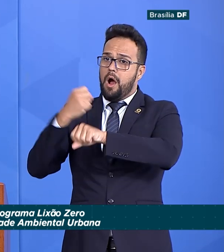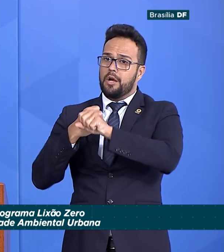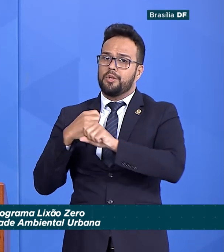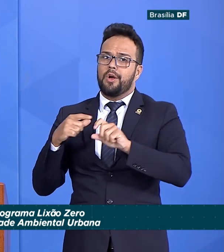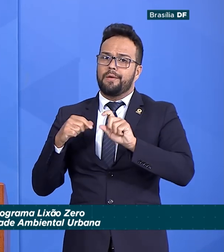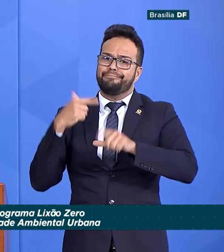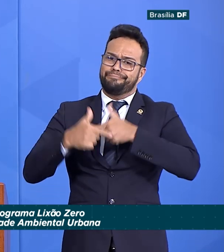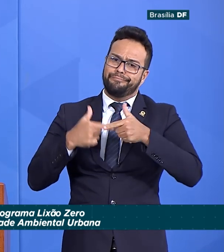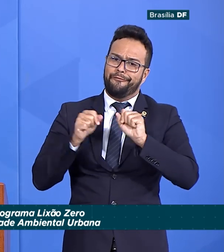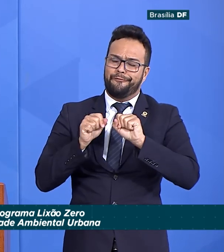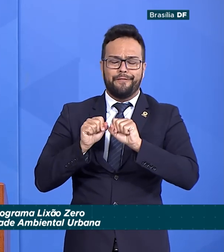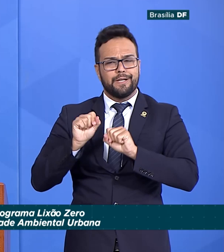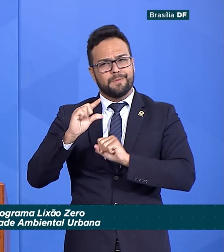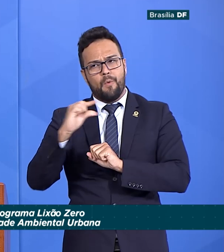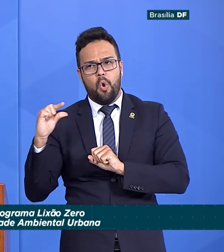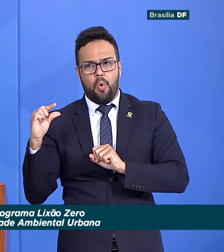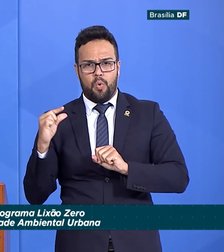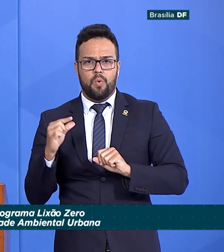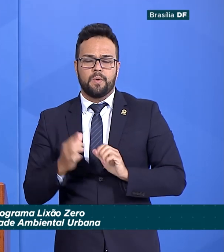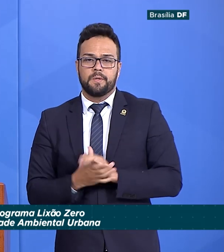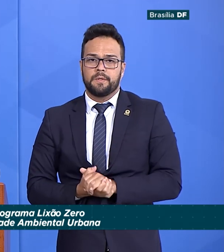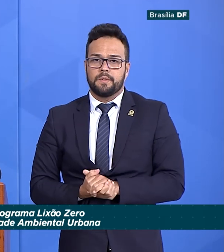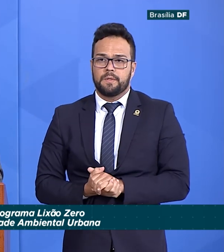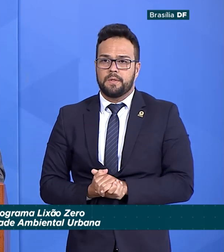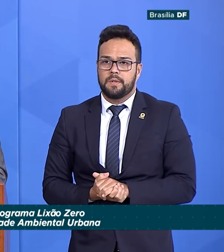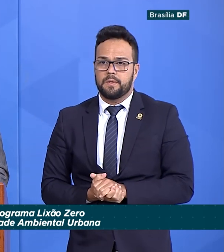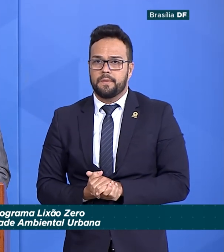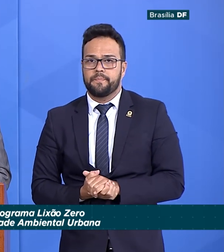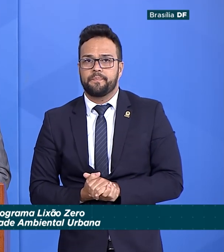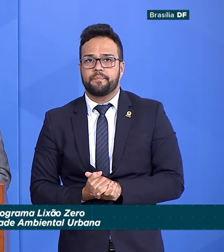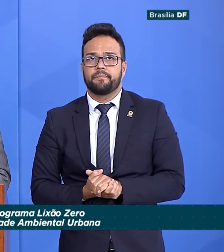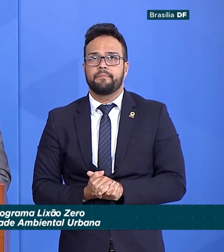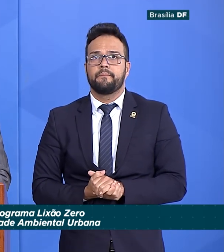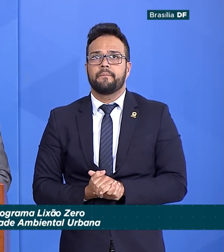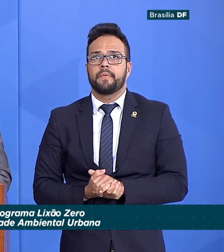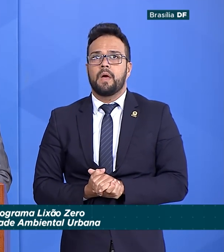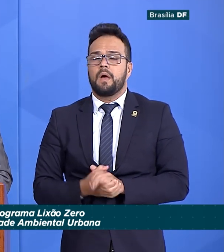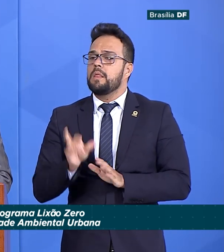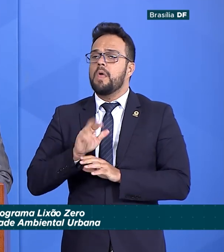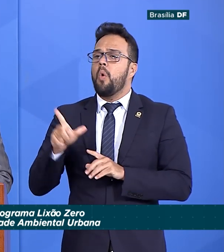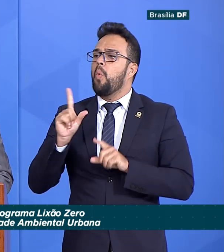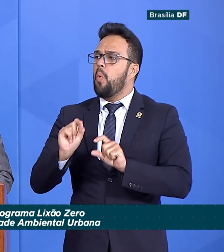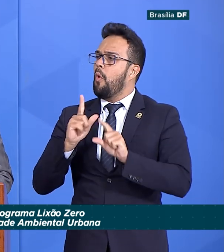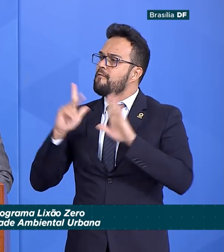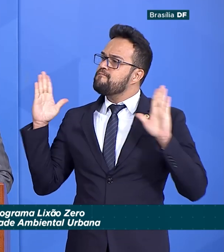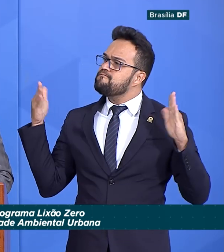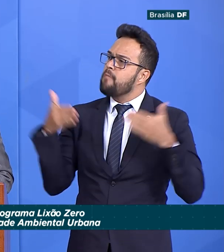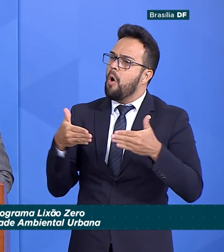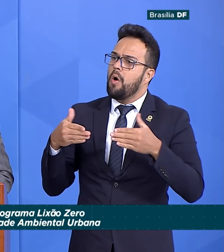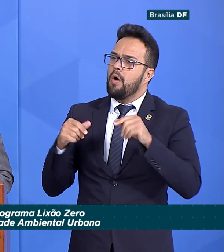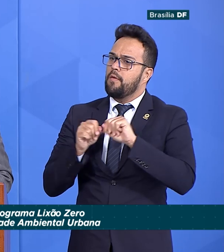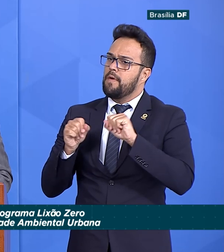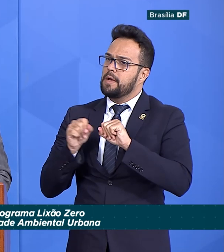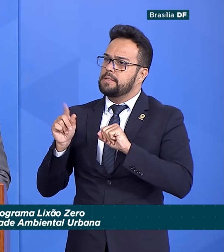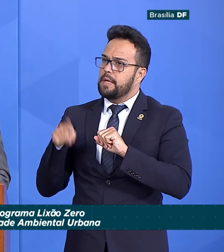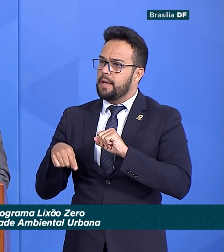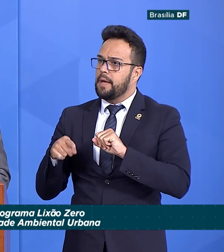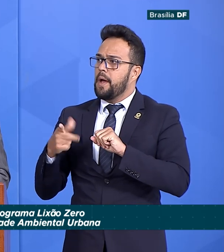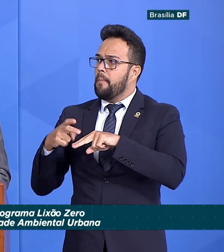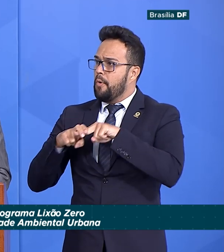fez. Não se dedicou a fazer valer os acordos de logística reversa,